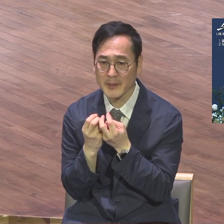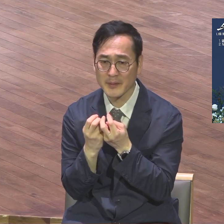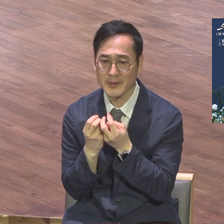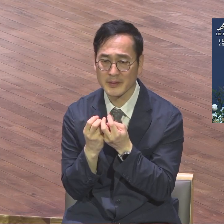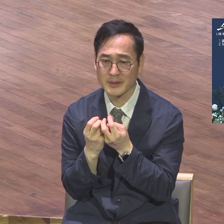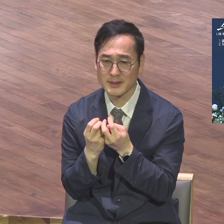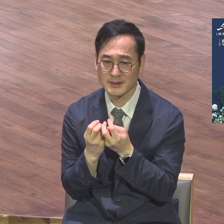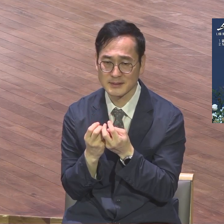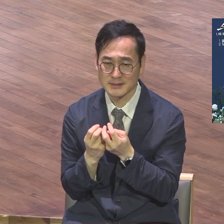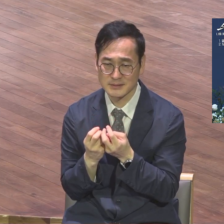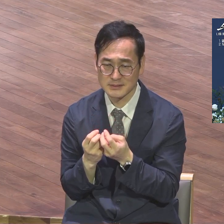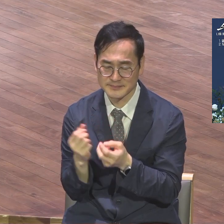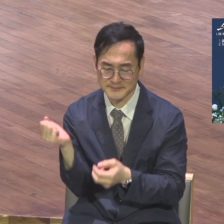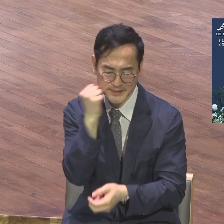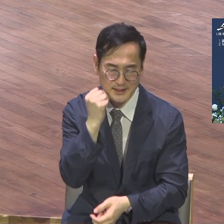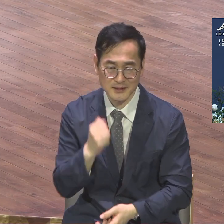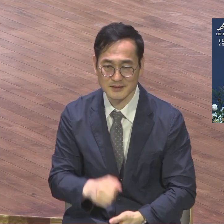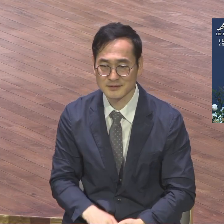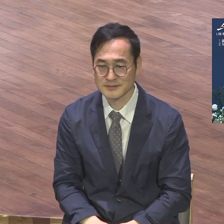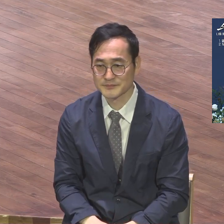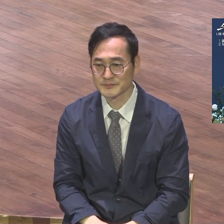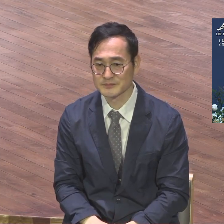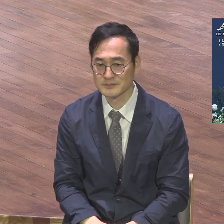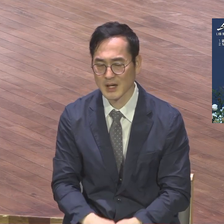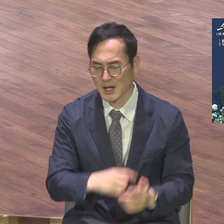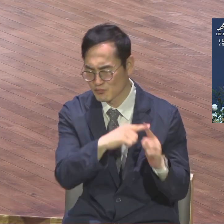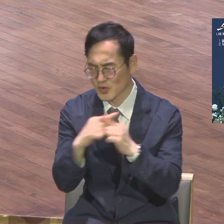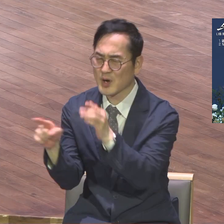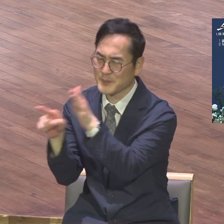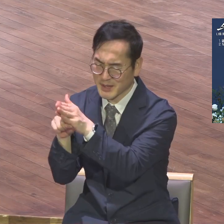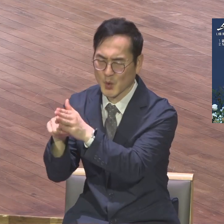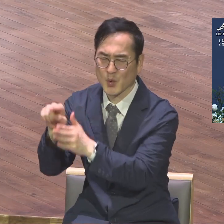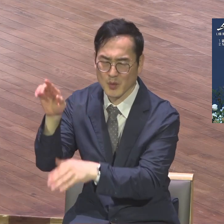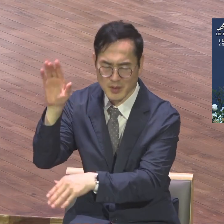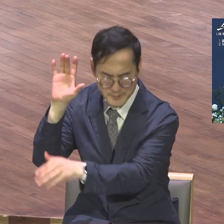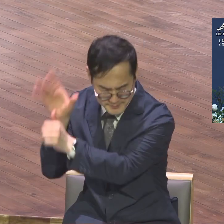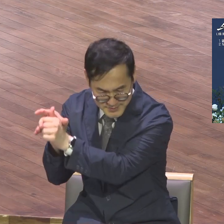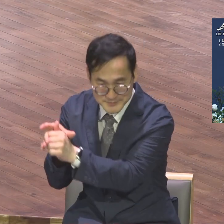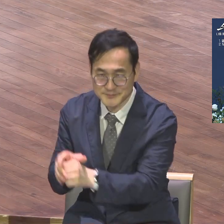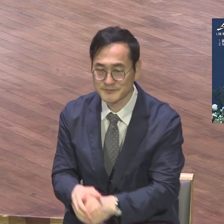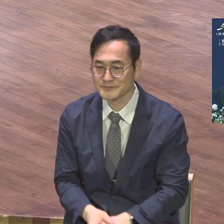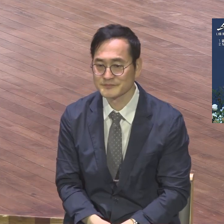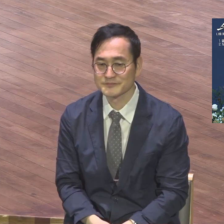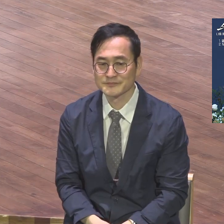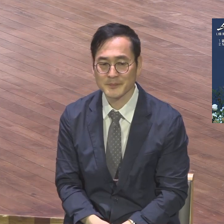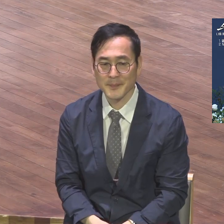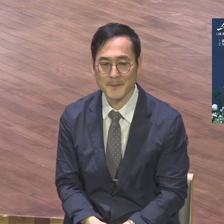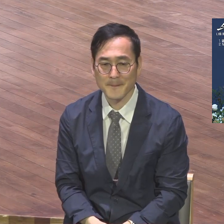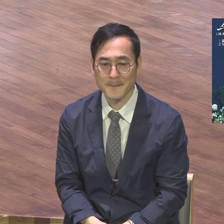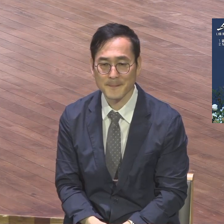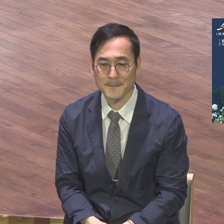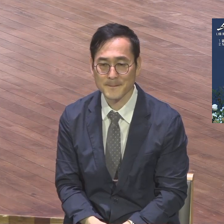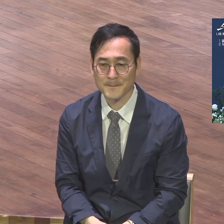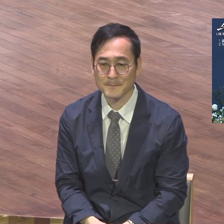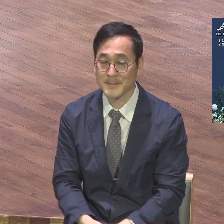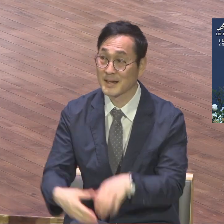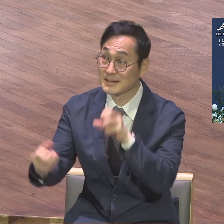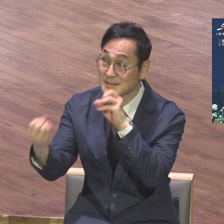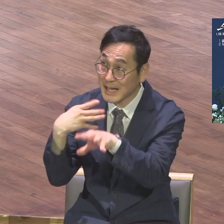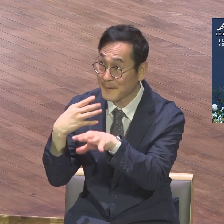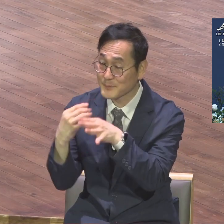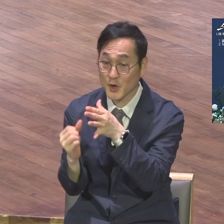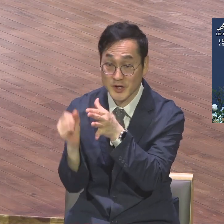믿음이라 그랬어요. 믿음. 열매 맺는 출발은 믿음이야. 응답받는 출발이